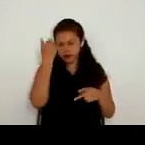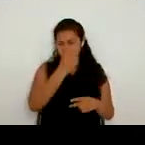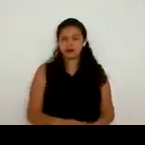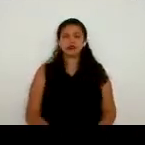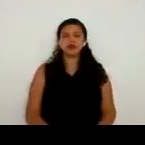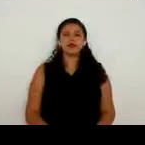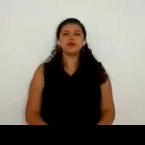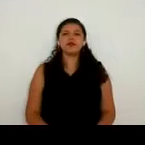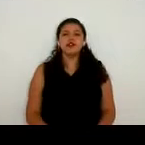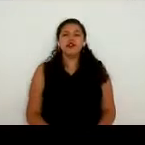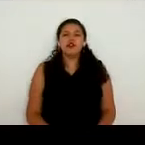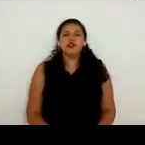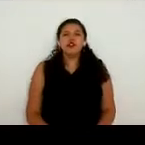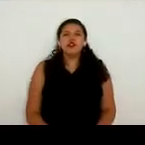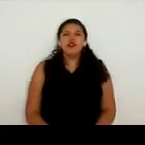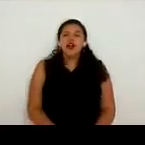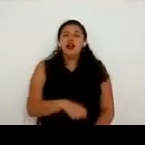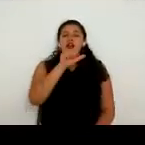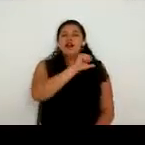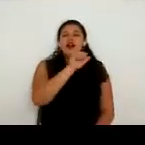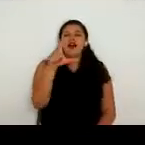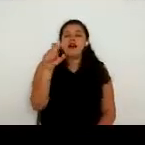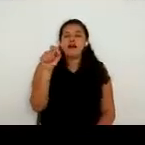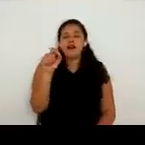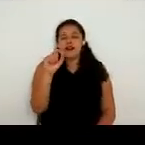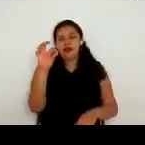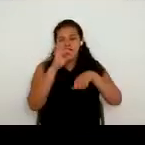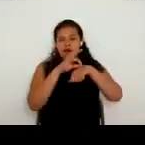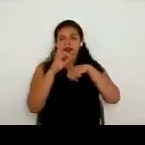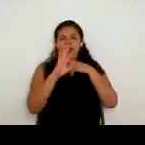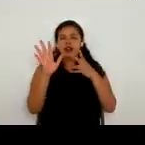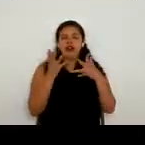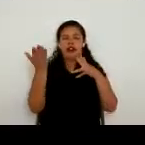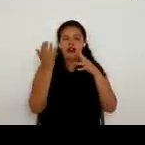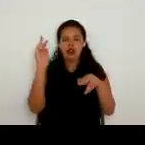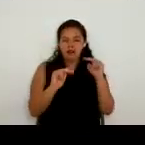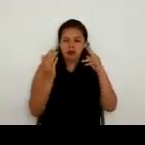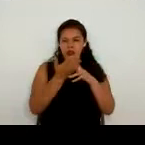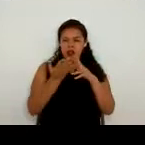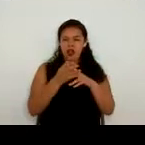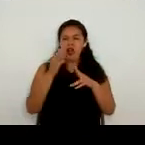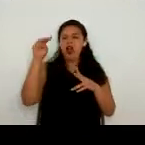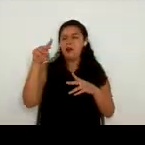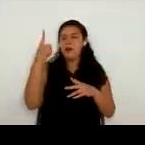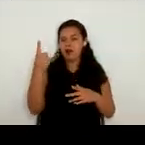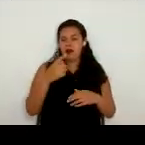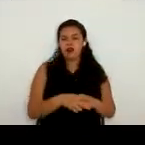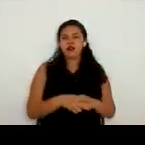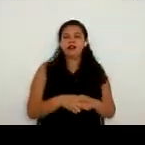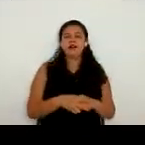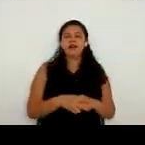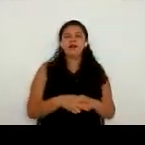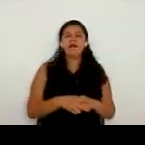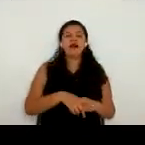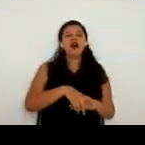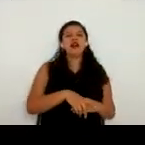de 16 a 20 puntos clase media inferior se pone un código de m 1 el intervalo de puntos